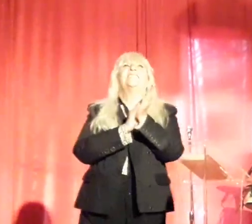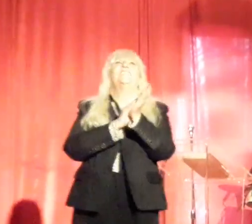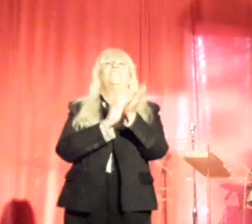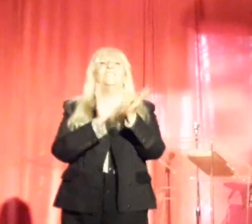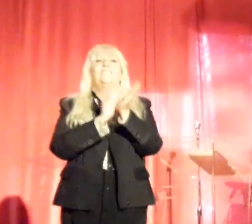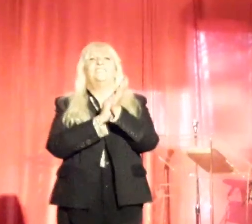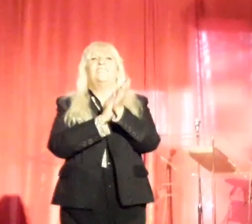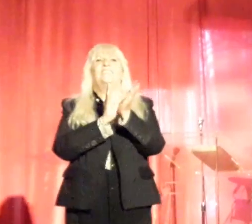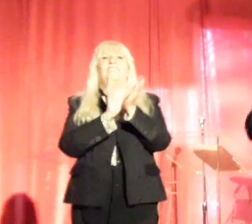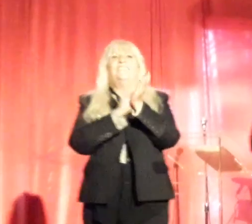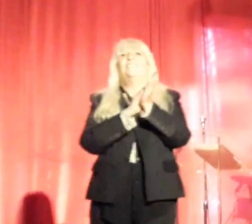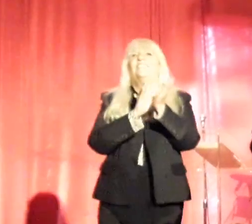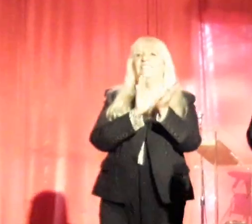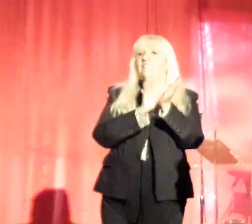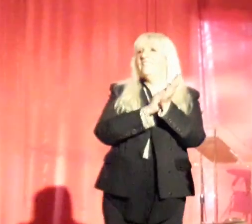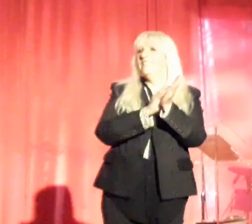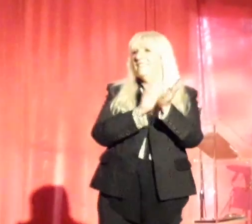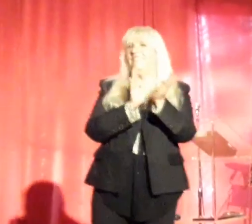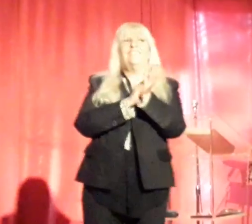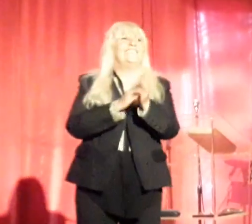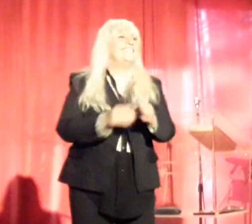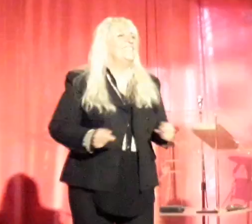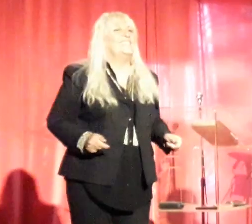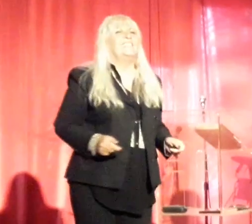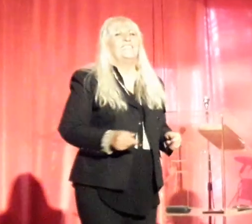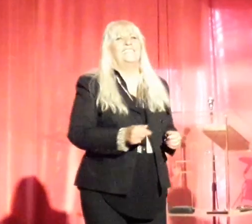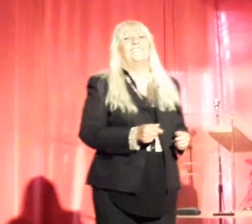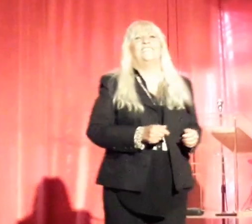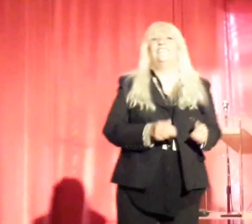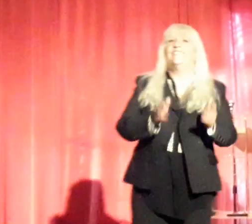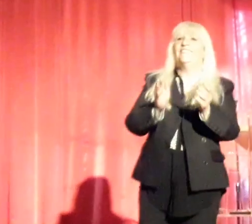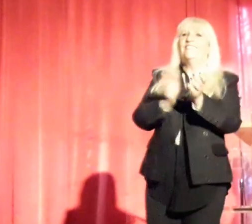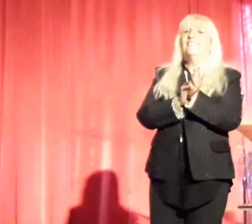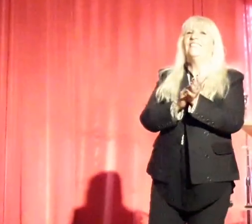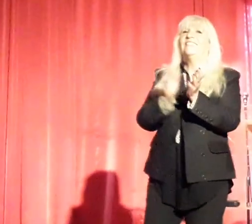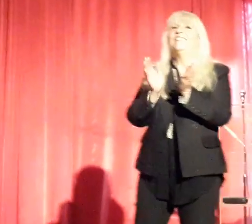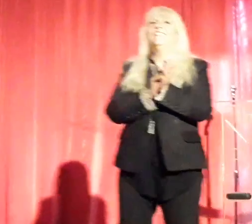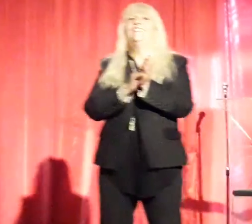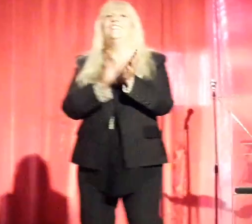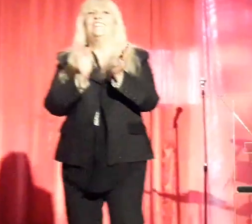del Evangelio. Va, dice así.